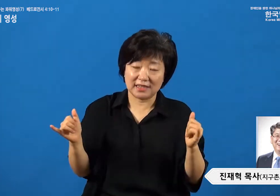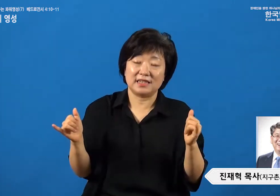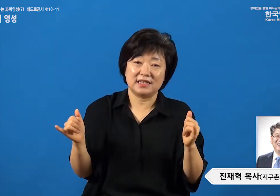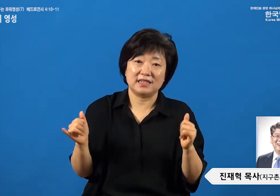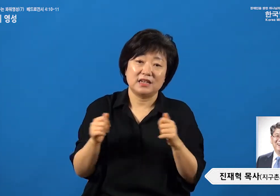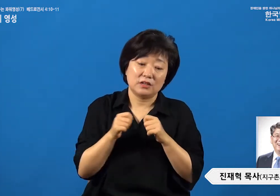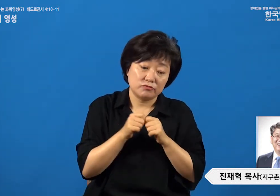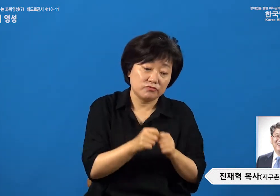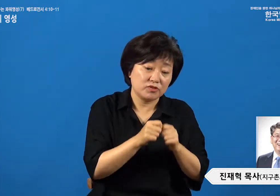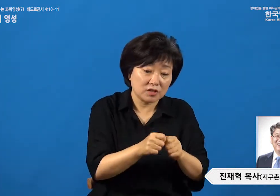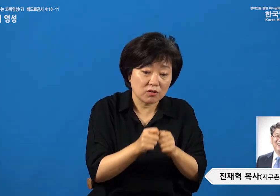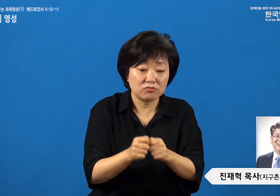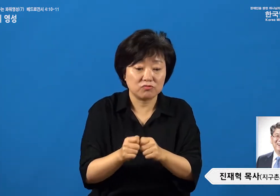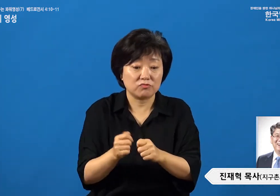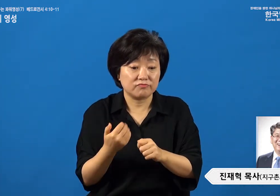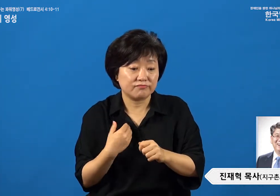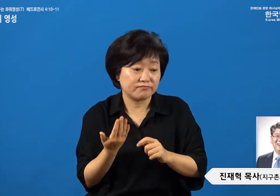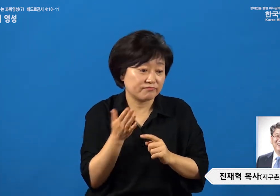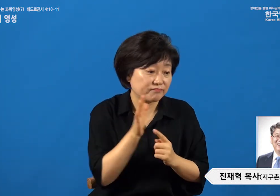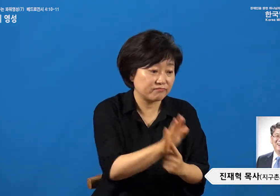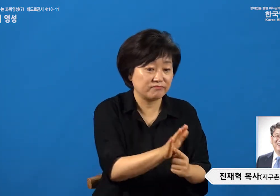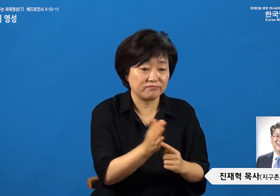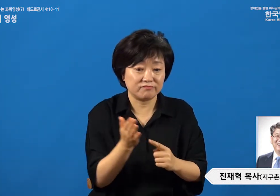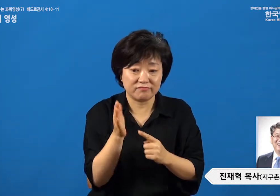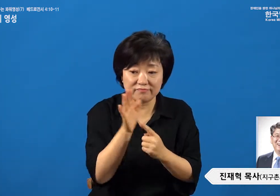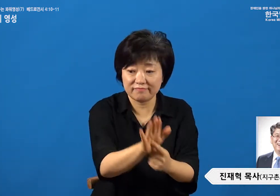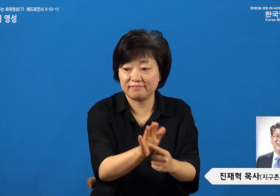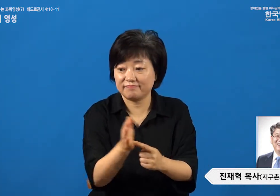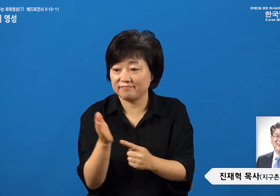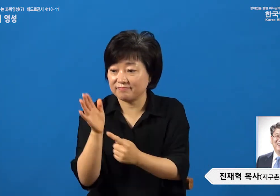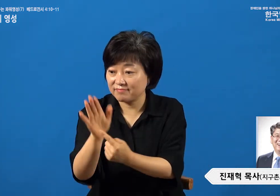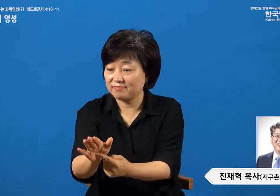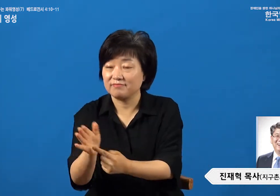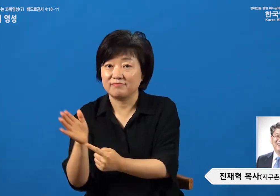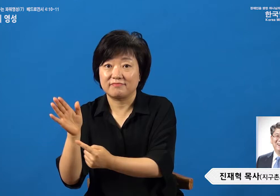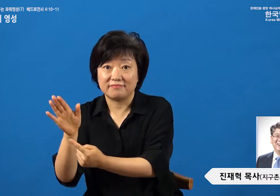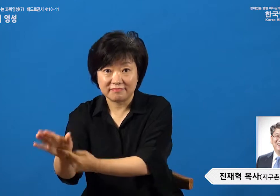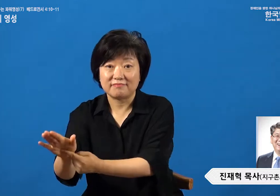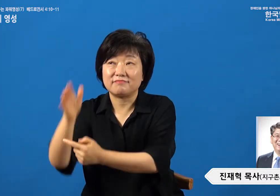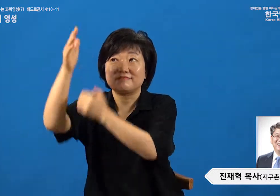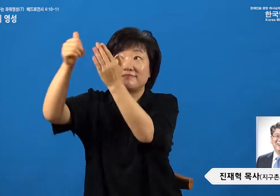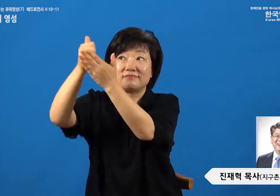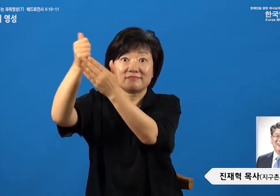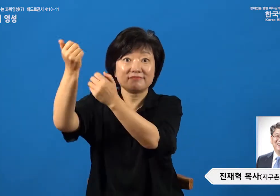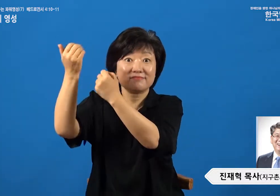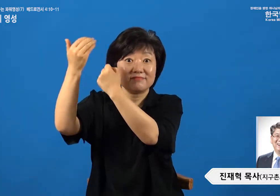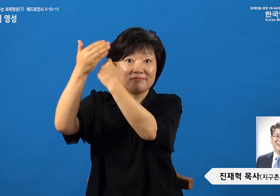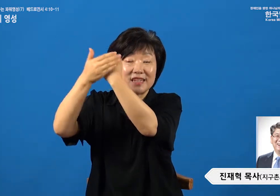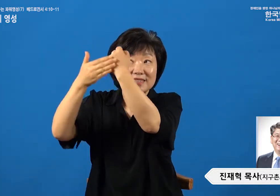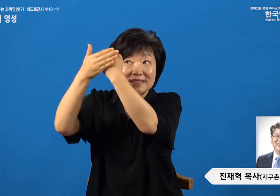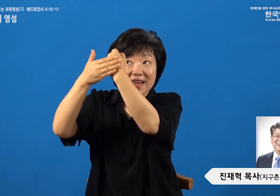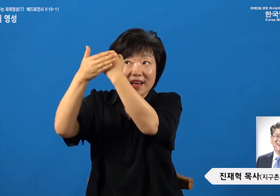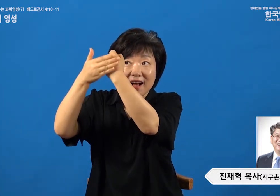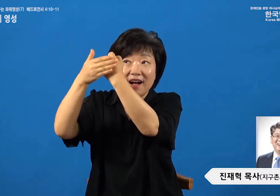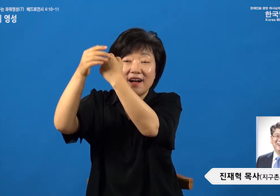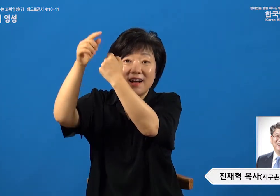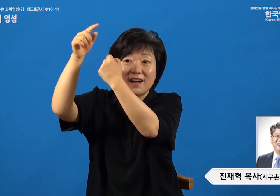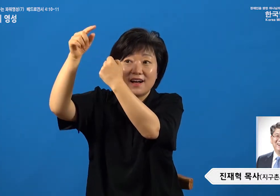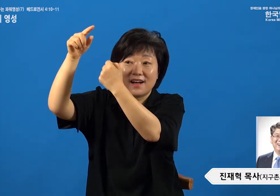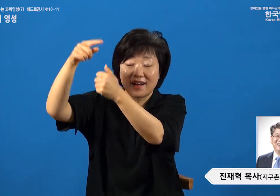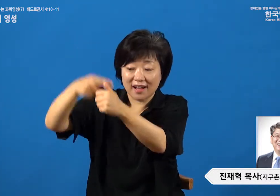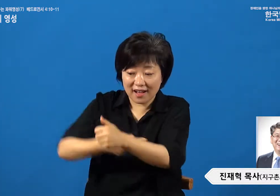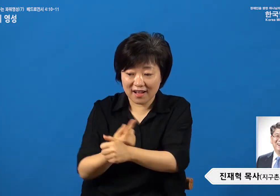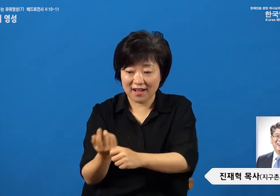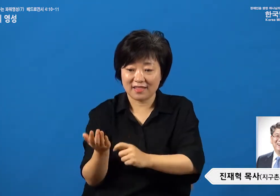은혜가 구체적으로 나타나는 표현이고, 하나님의 은혜가 구현전 실제적인